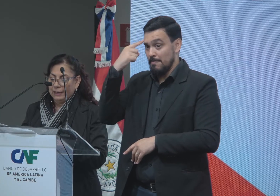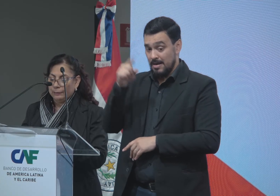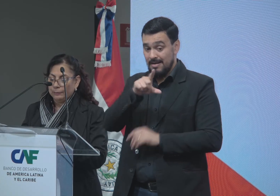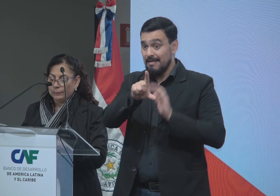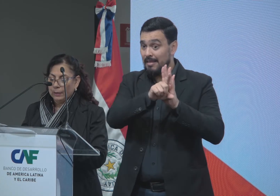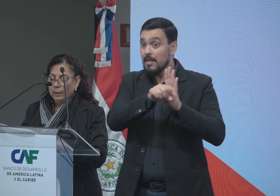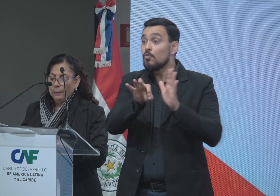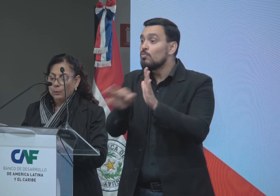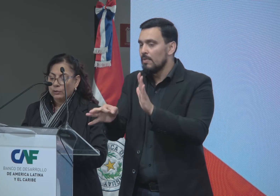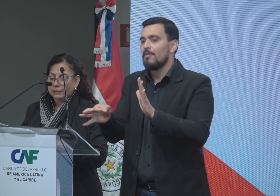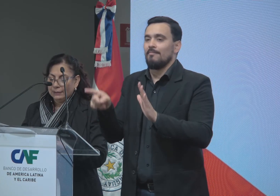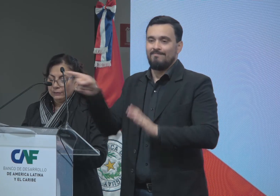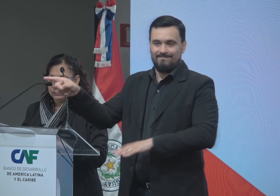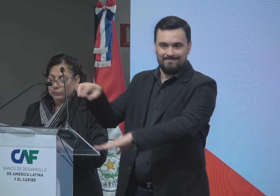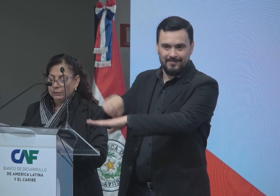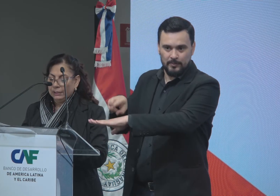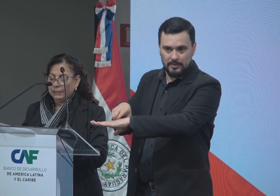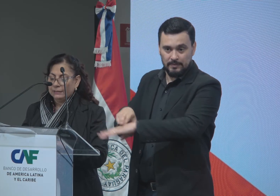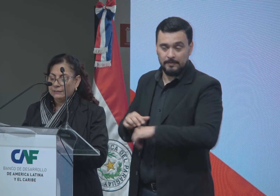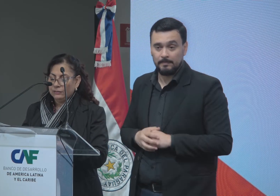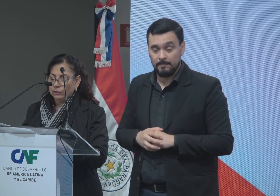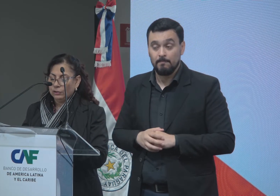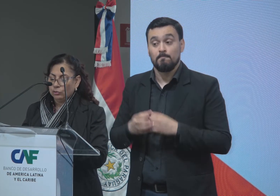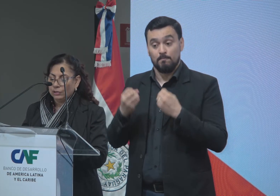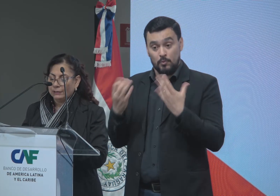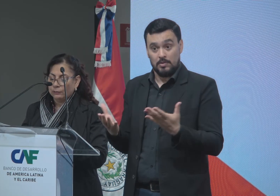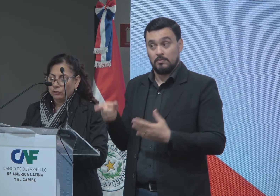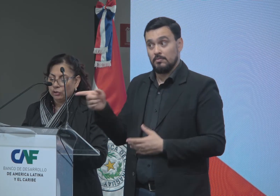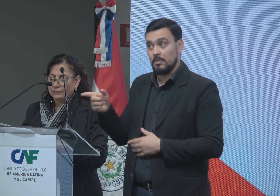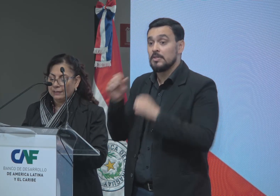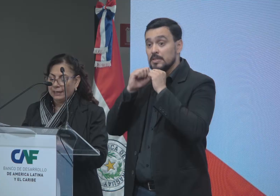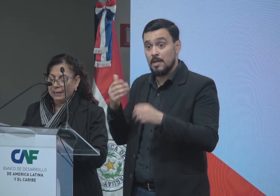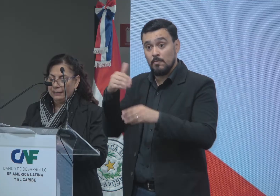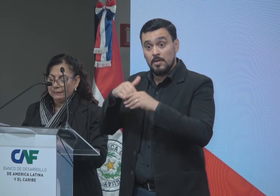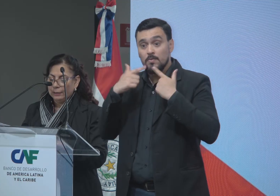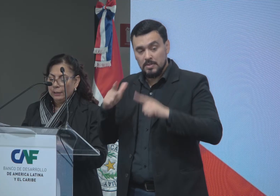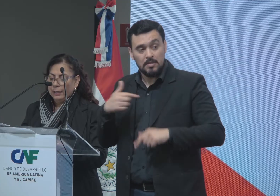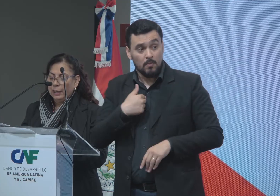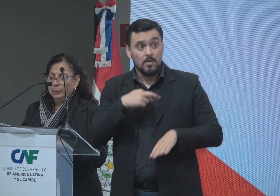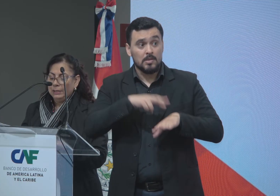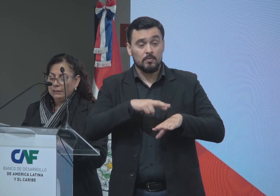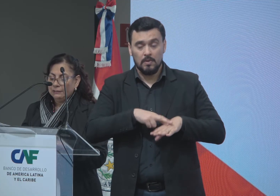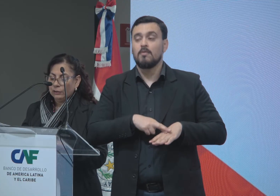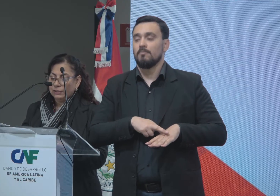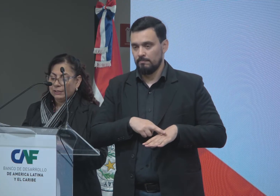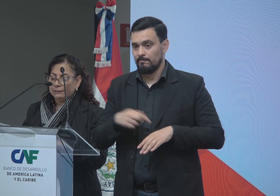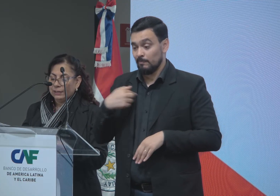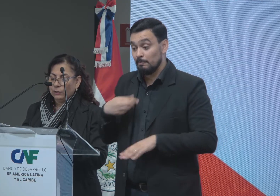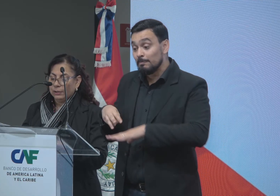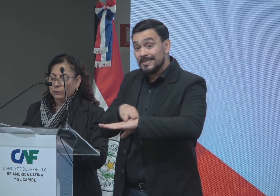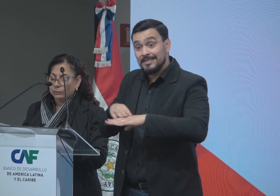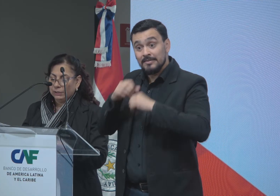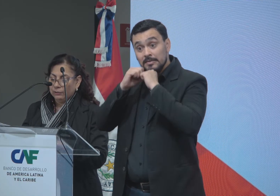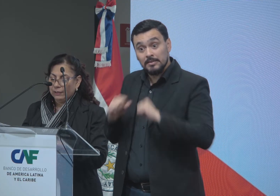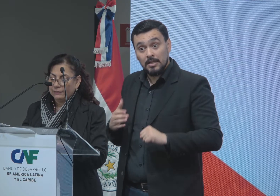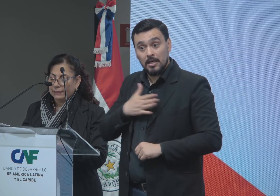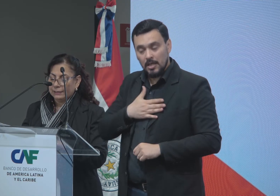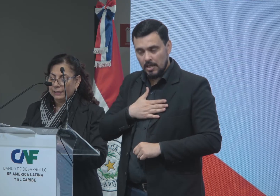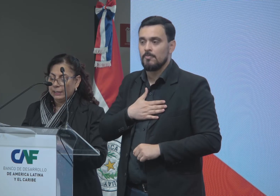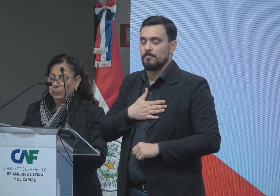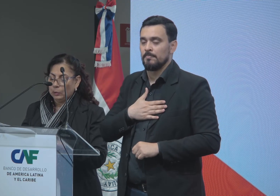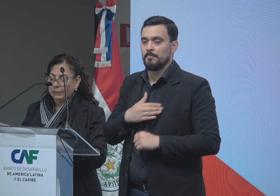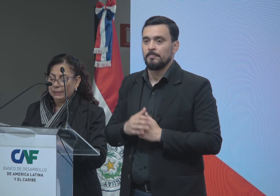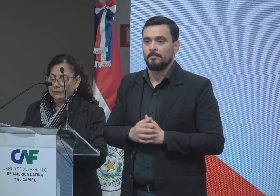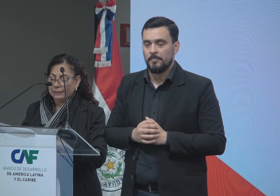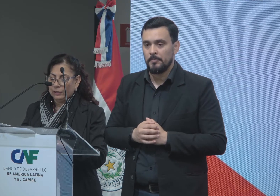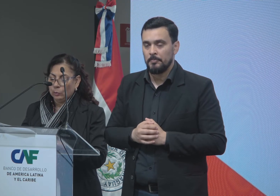ley. Por tanto, y en ejercicio de sus atribuciones legales, el ministro secretario ejecutivo de la Secretaría